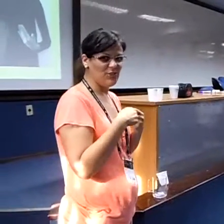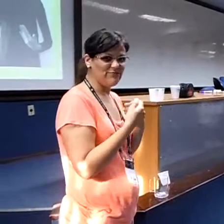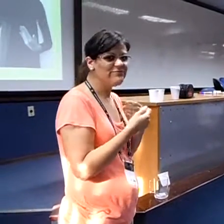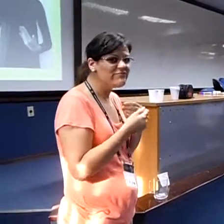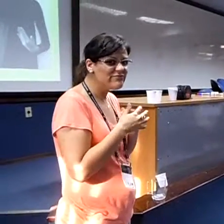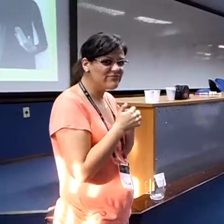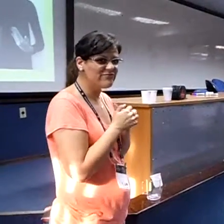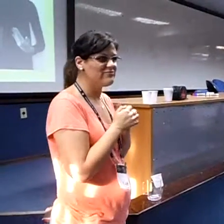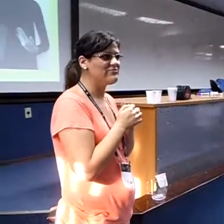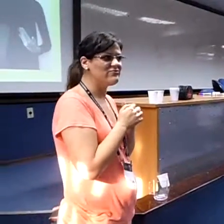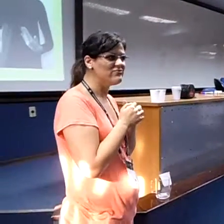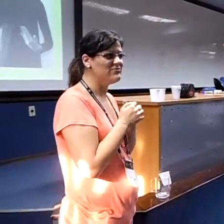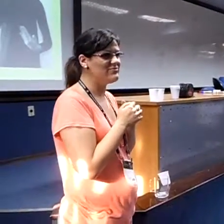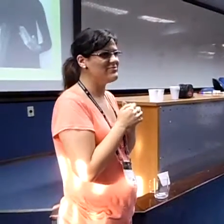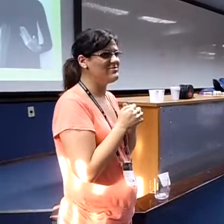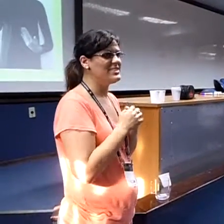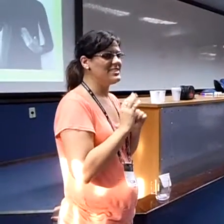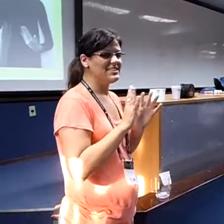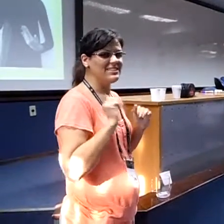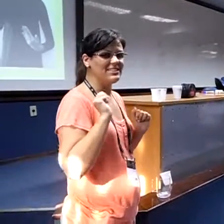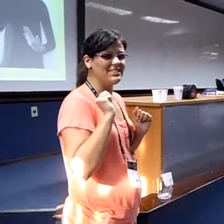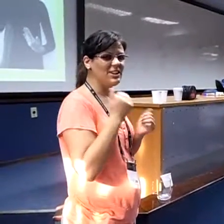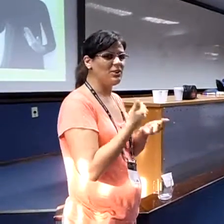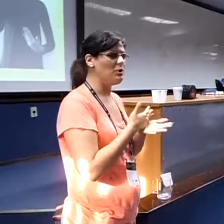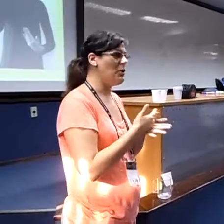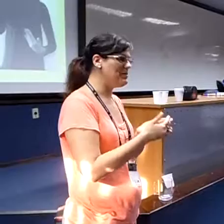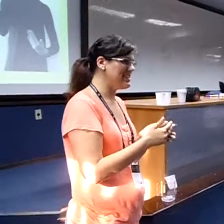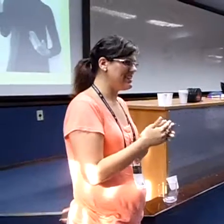Eu vou tentar, né? Quem sabe dar um sinal.